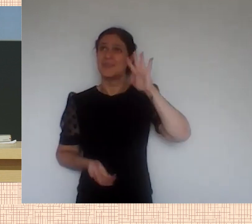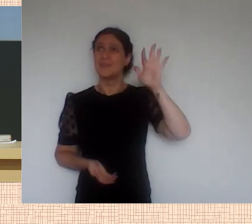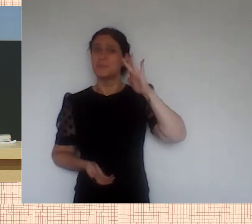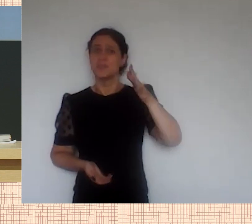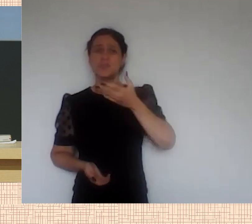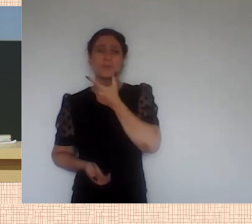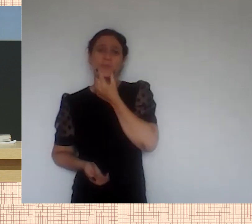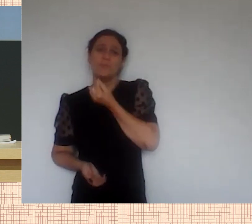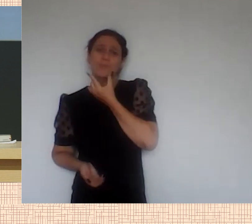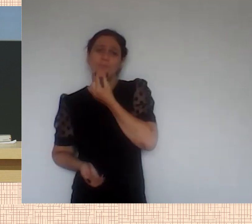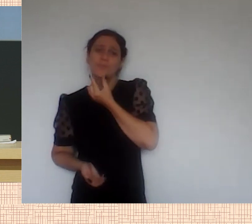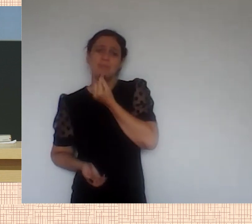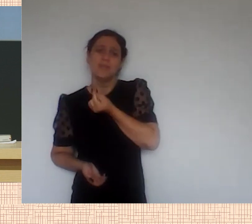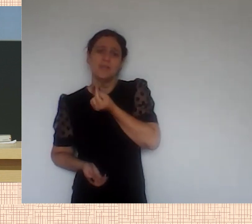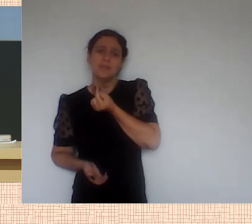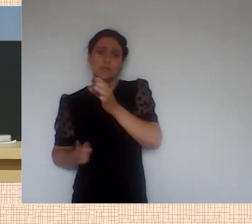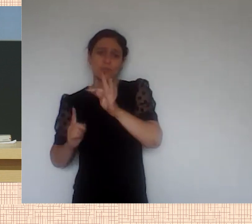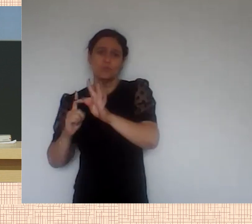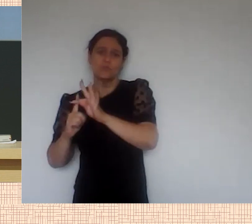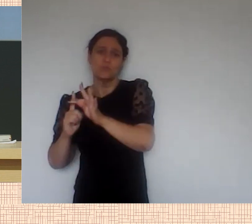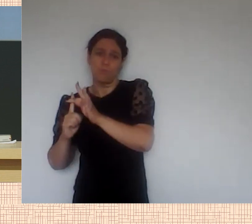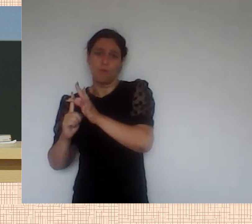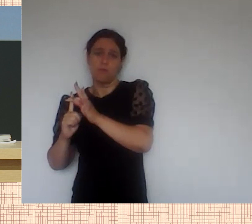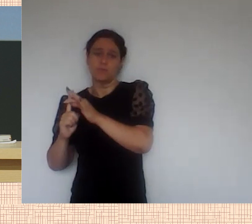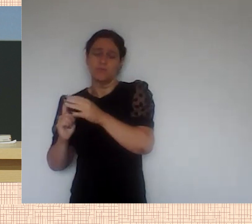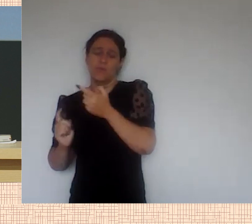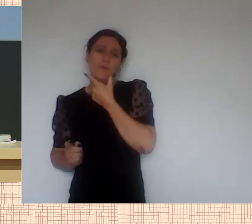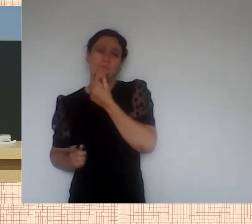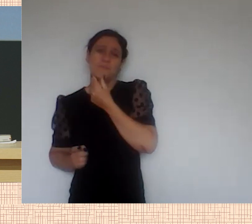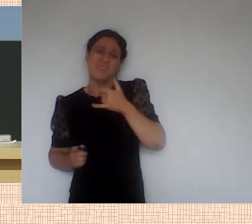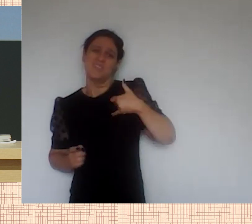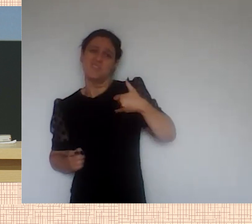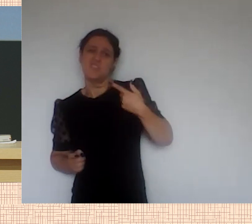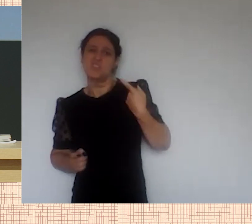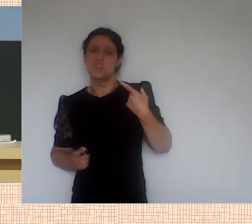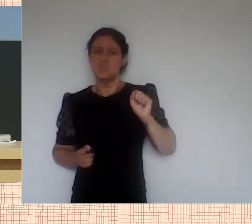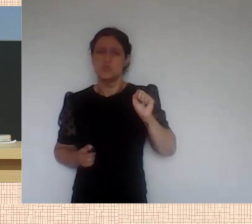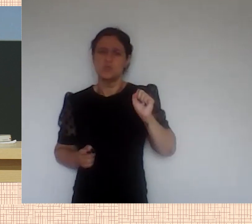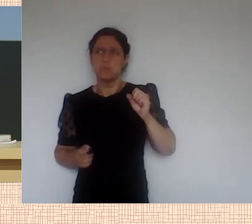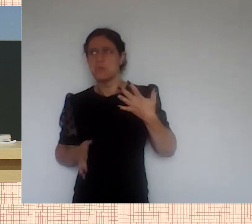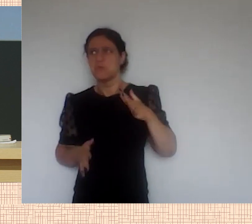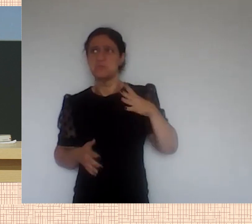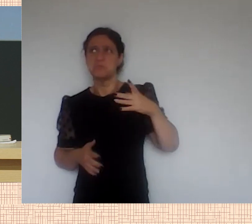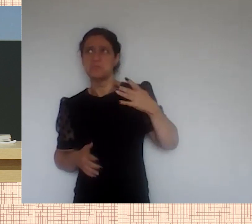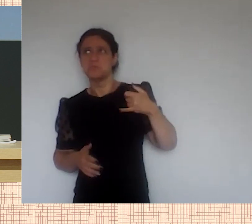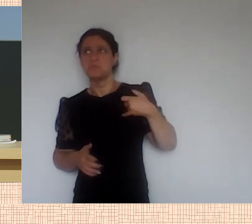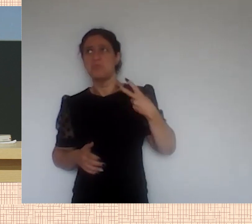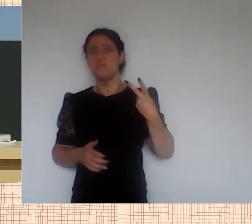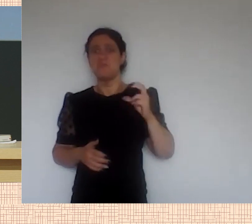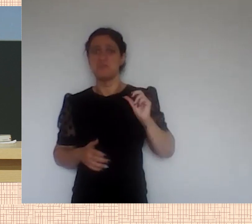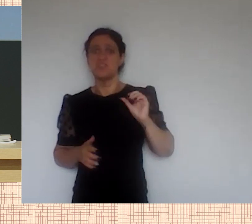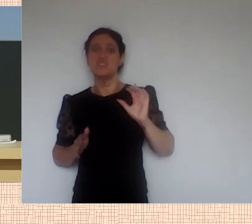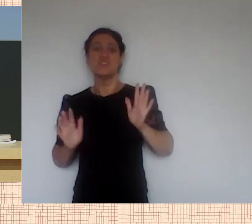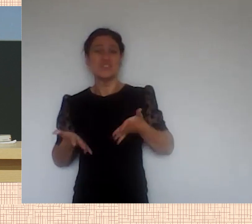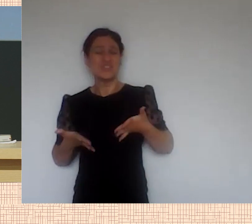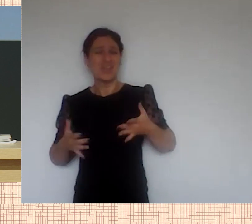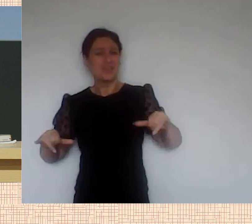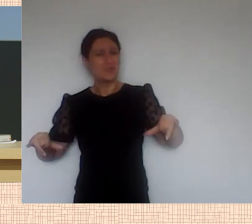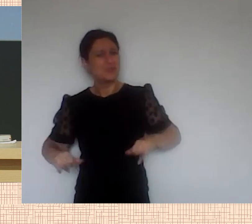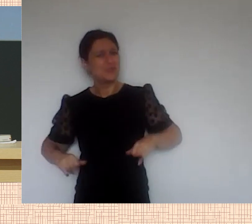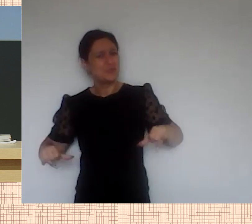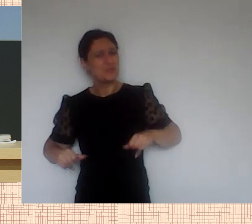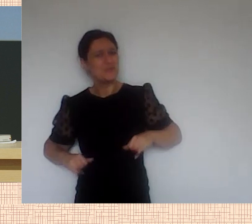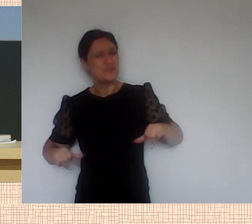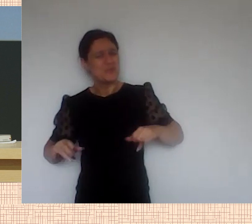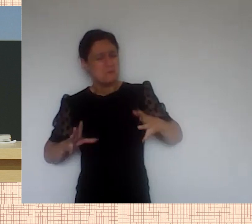ainda, 18, 20 anos, já passando por aquela pressão toda psicológica.